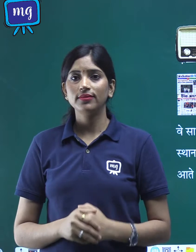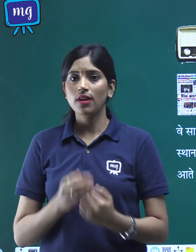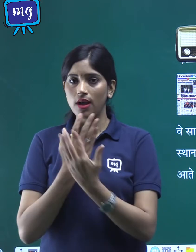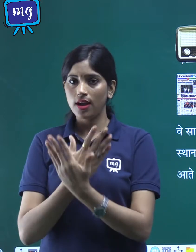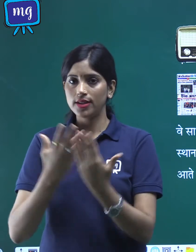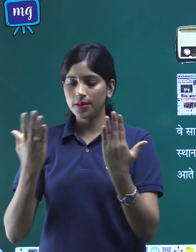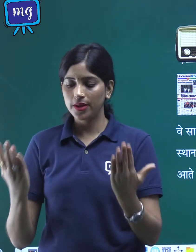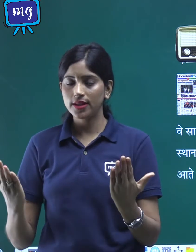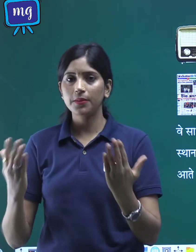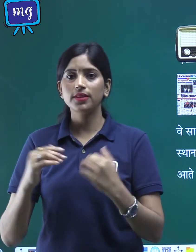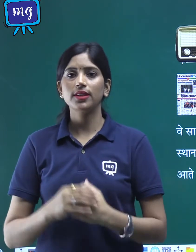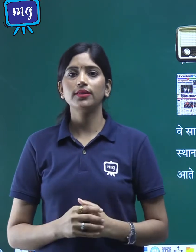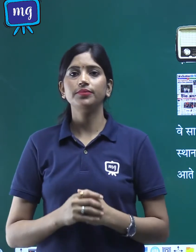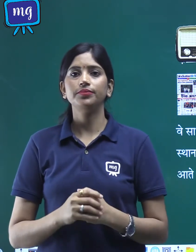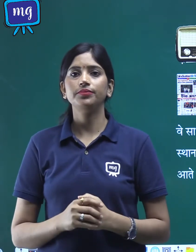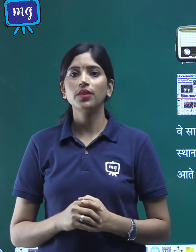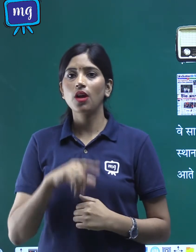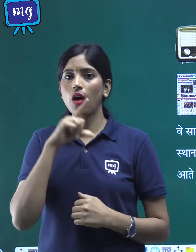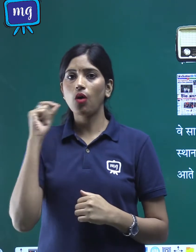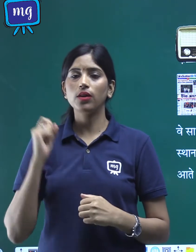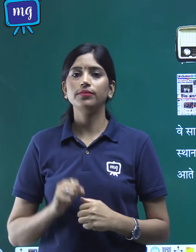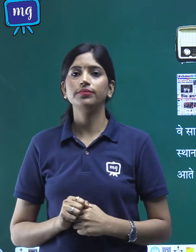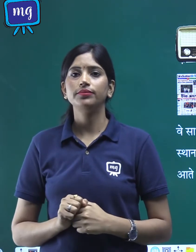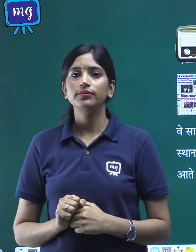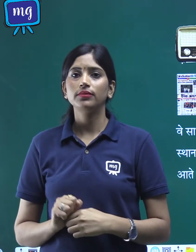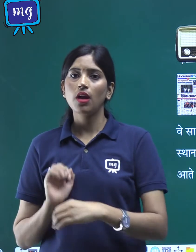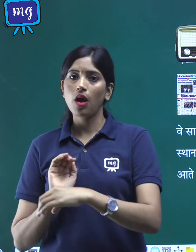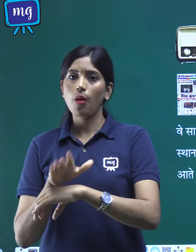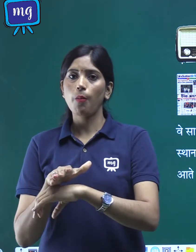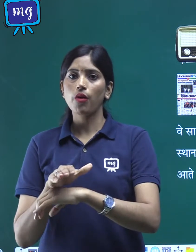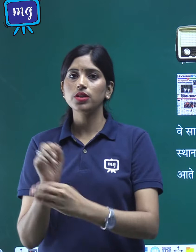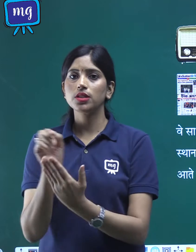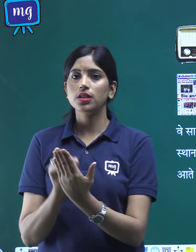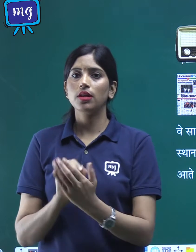समाचार पत्रिका और पोस्टकार्ड,